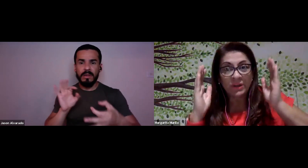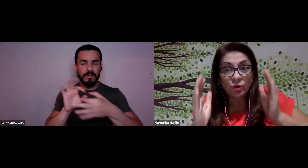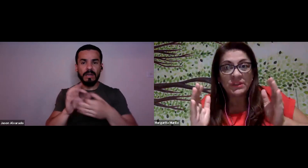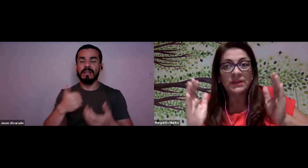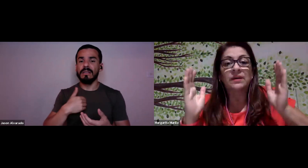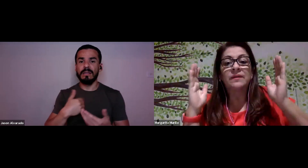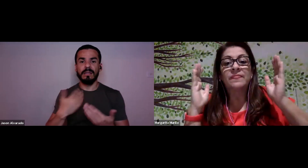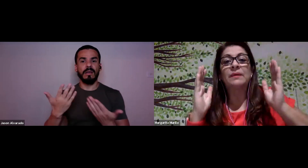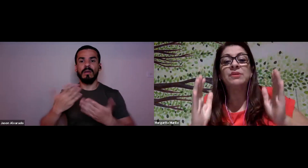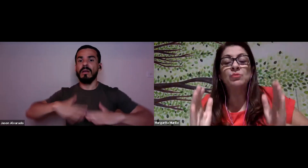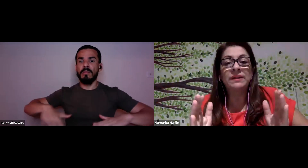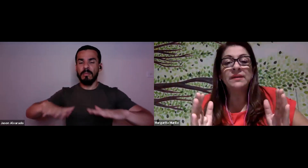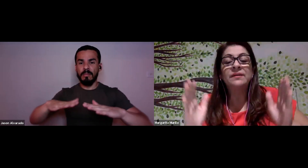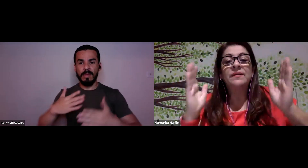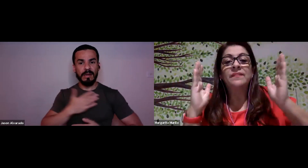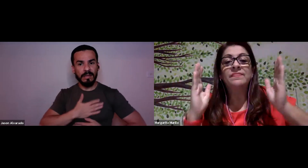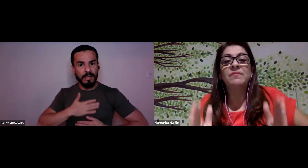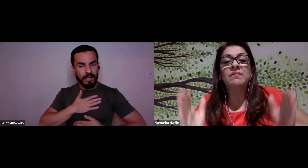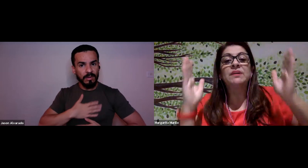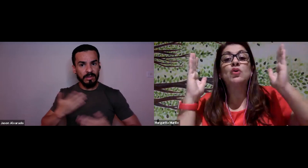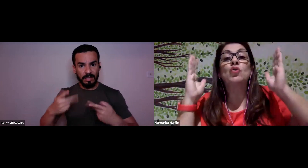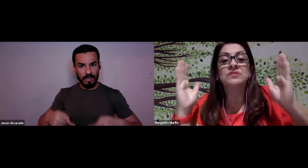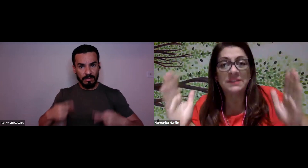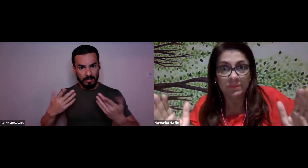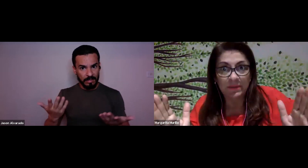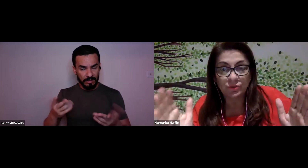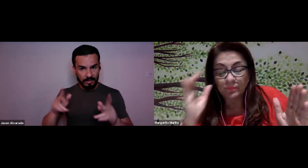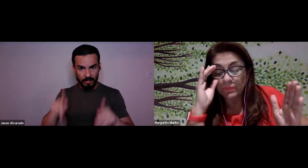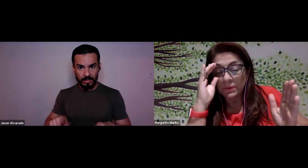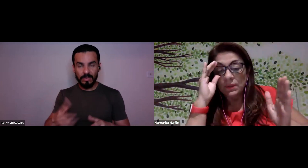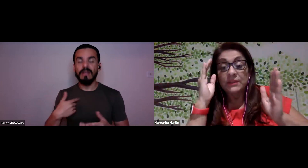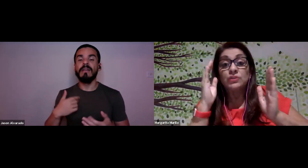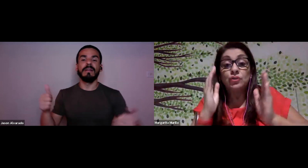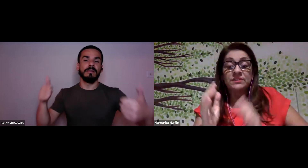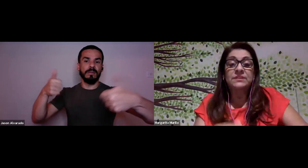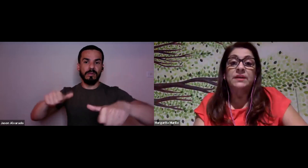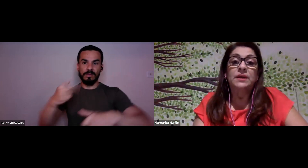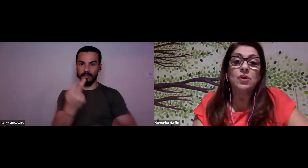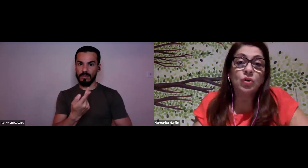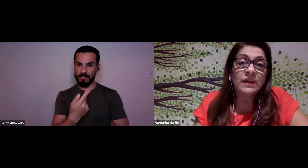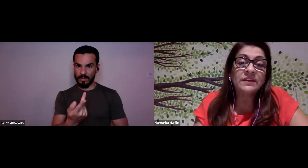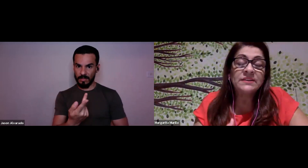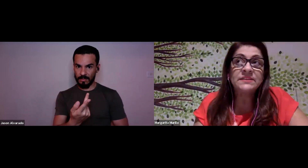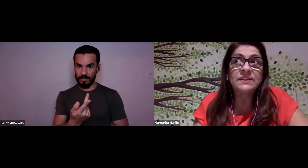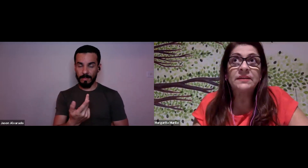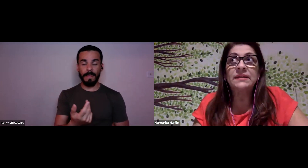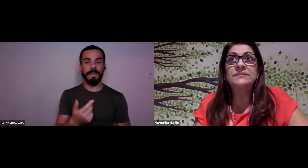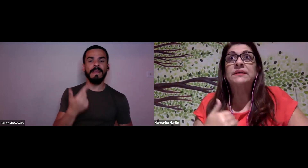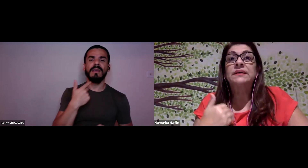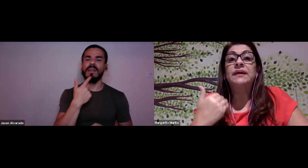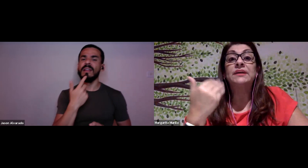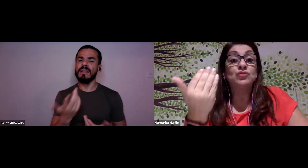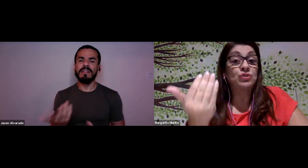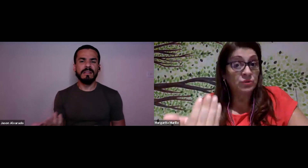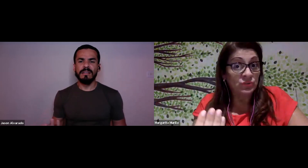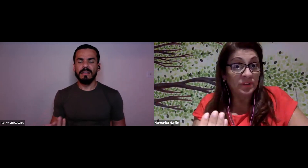la dimensión erótica de la vida humana debe haber consentimiento entonces lo que hay que decir es